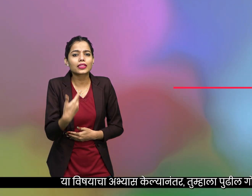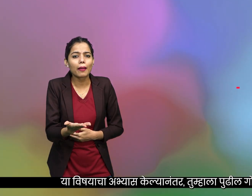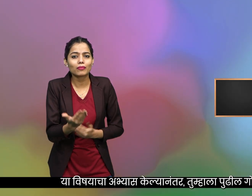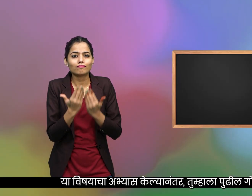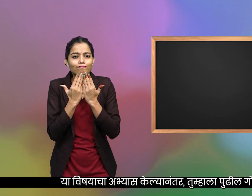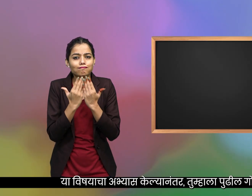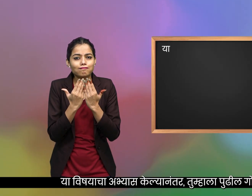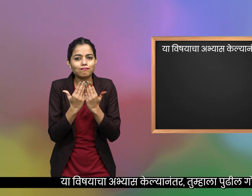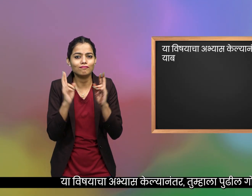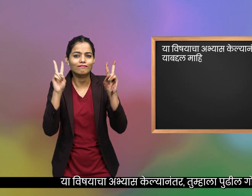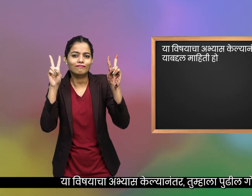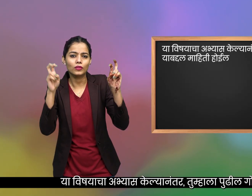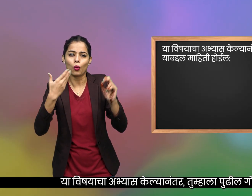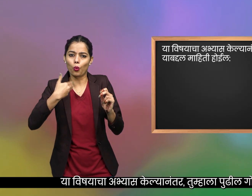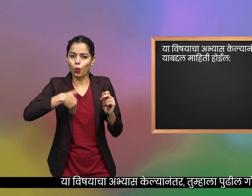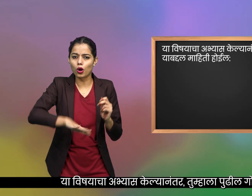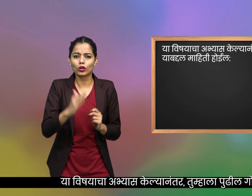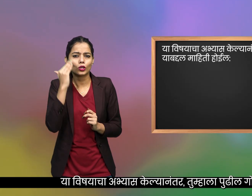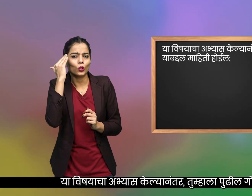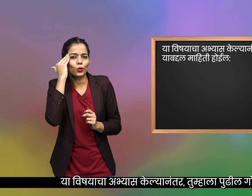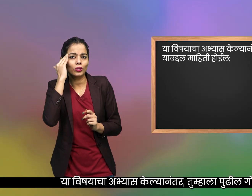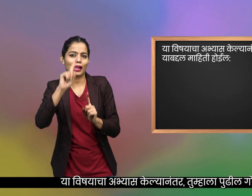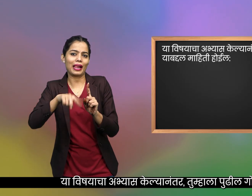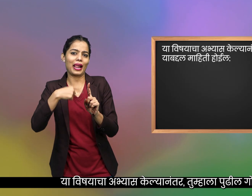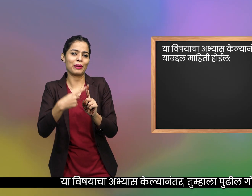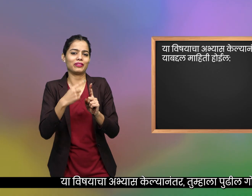या विषयाचा अभ्यास केल्यानंतर तुम्हाला पुढील गोष्टी कळतील.